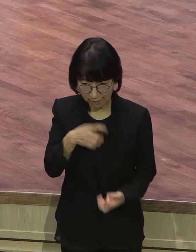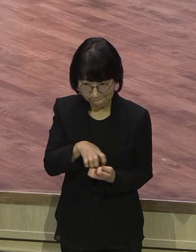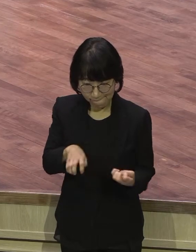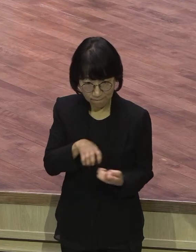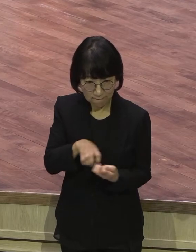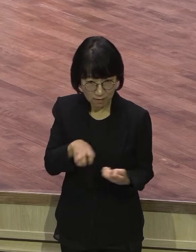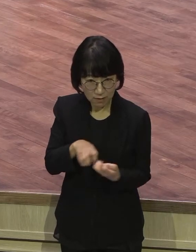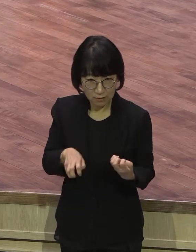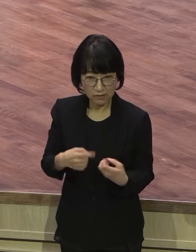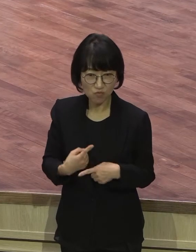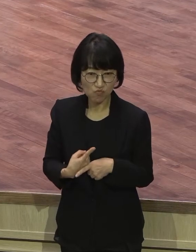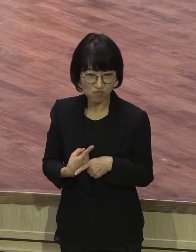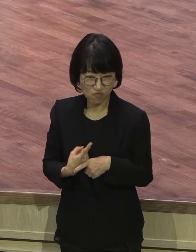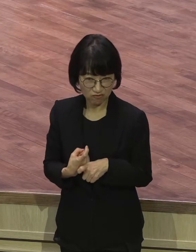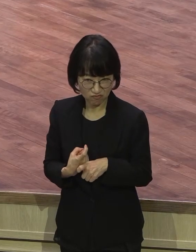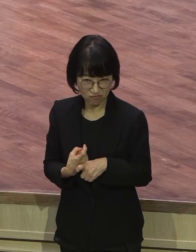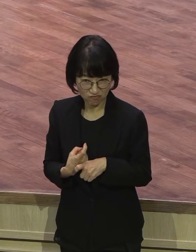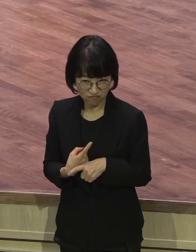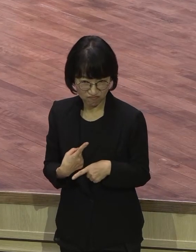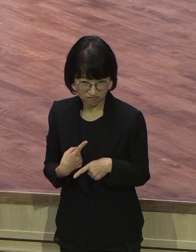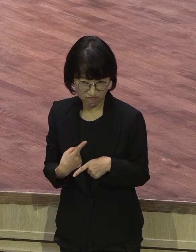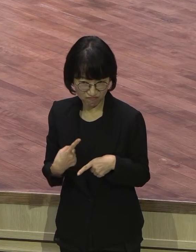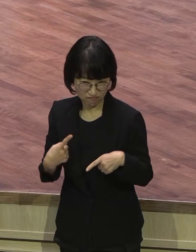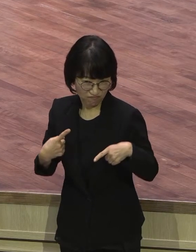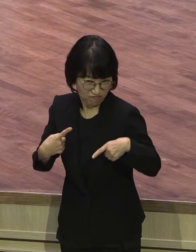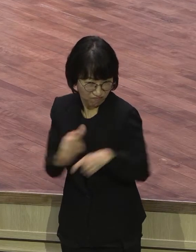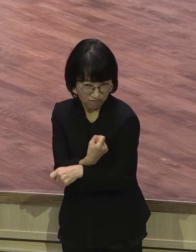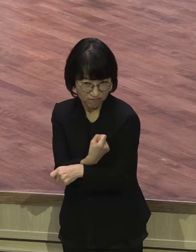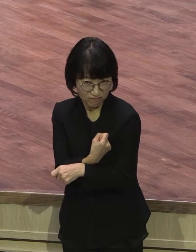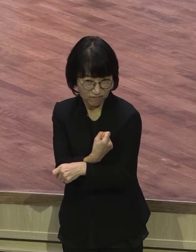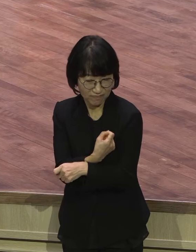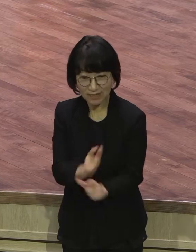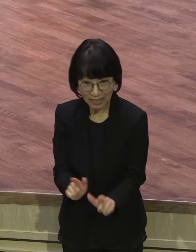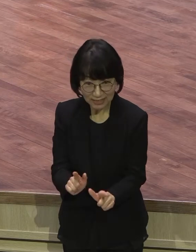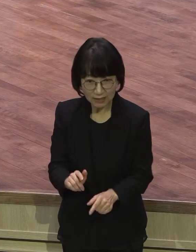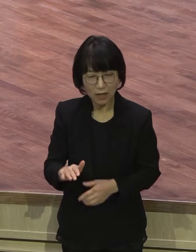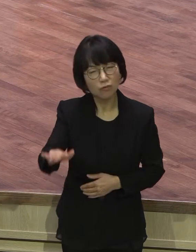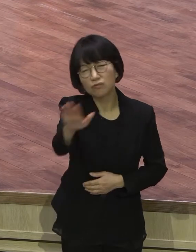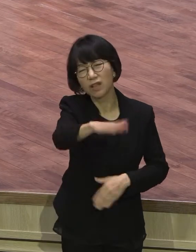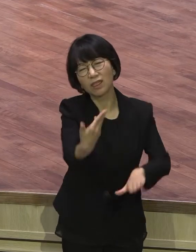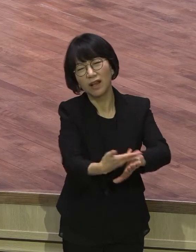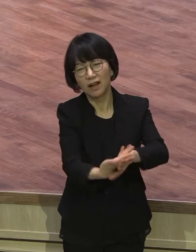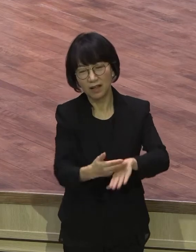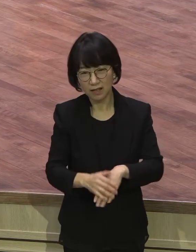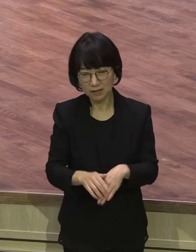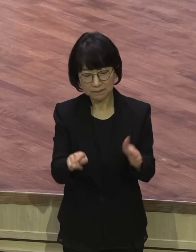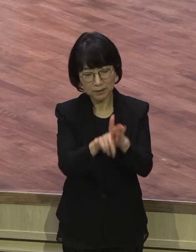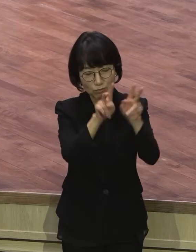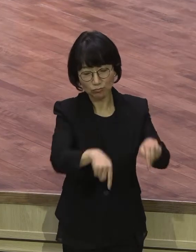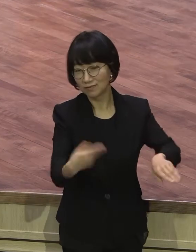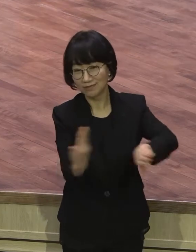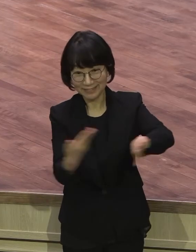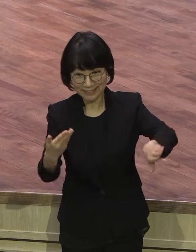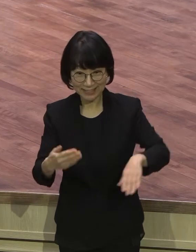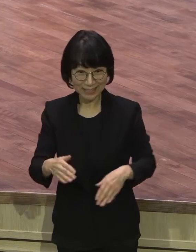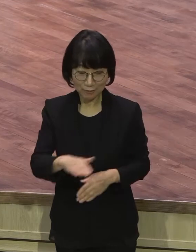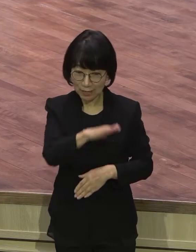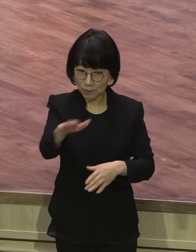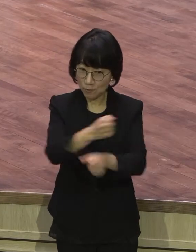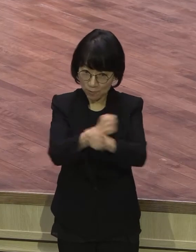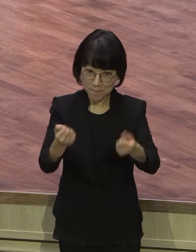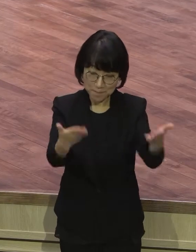그냥 안 해요. 원수가 많아요. 여러분은 그렇게 하면 안 돼요. 불신자와 달라야 돼요. 용서할 수 있는,